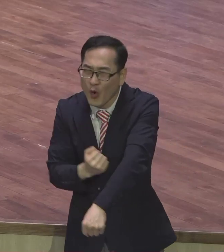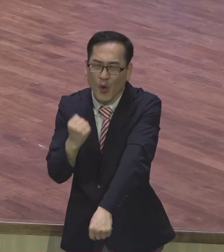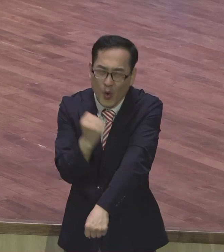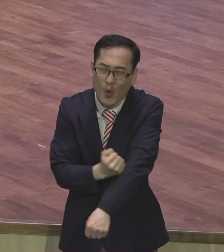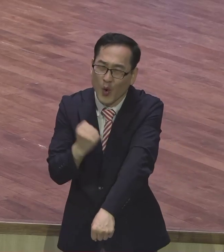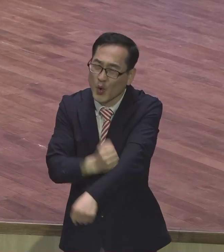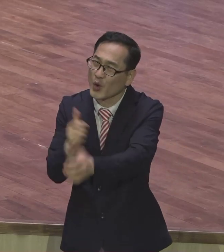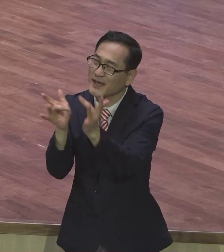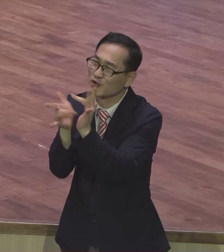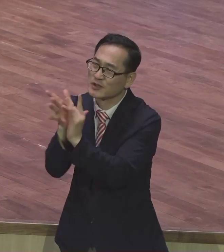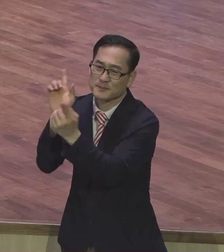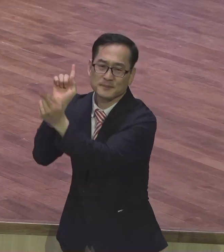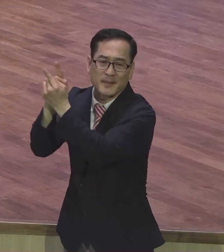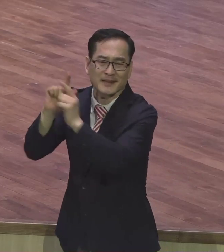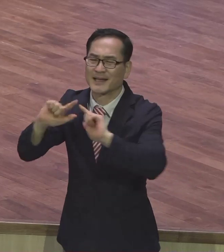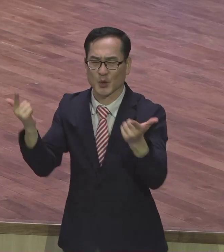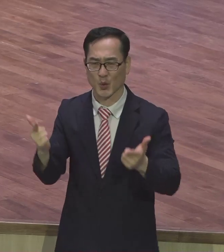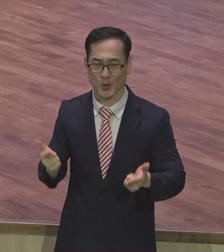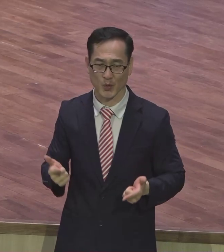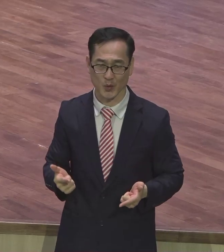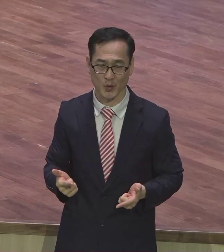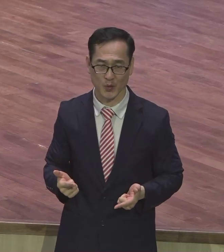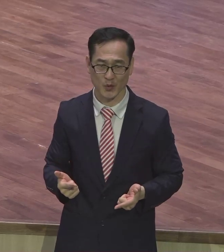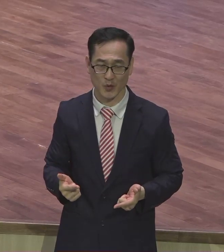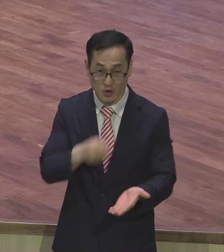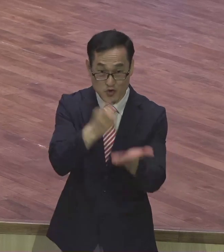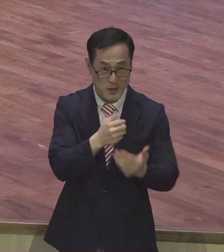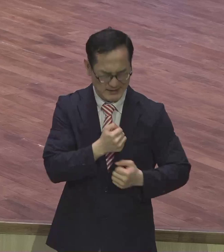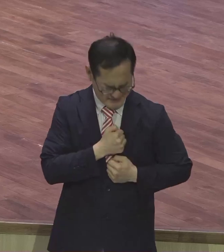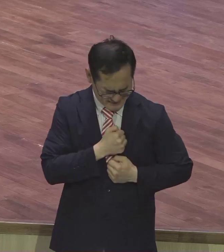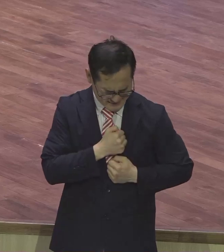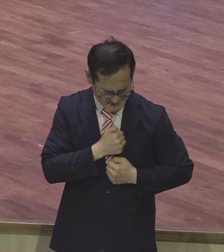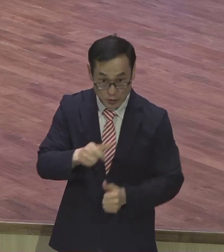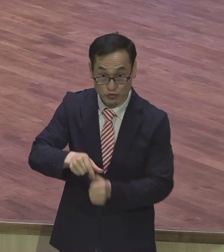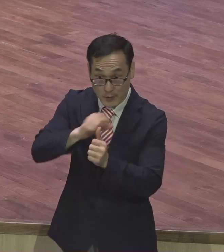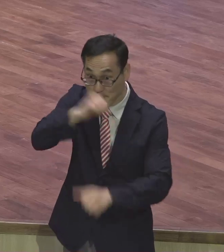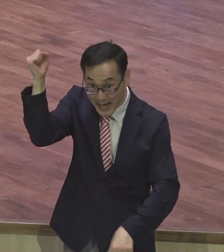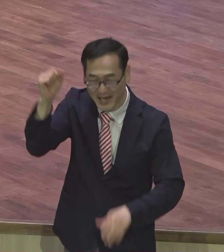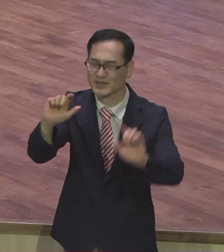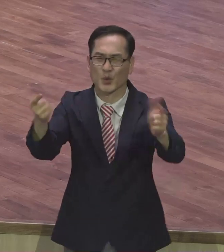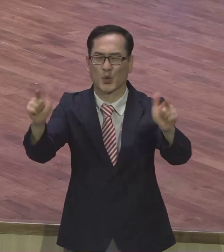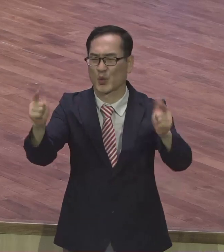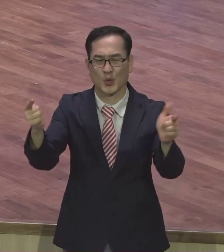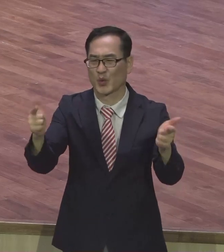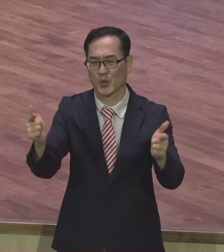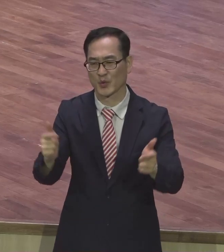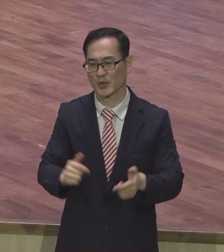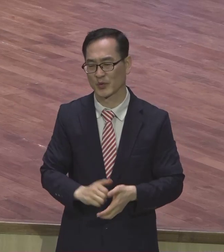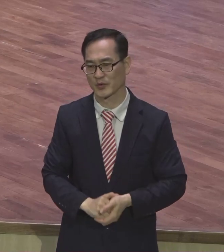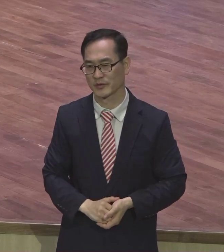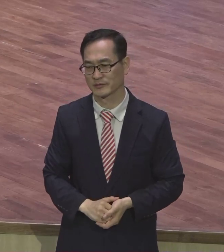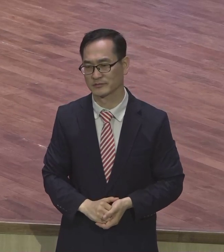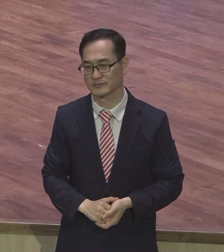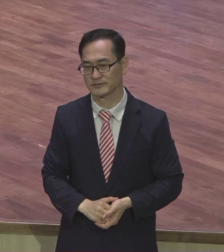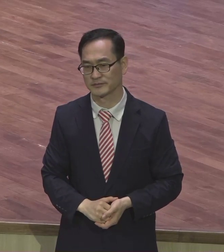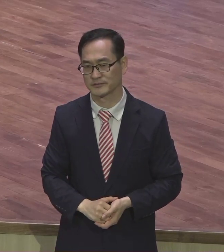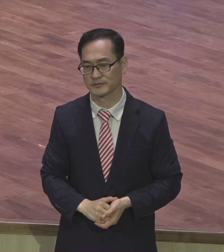아니라 육법으로 지킴으로 구원 받는 것이 아니라 전부 착각하고 있어요